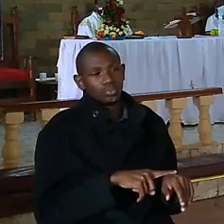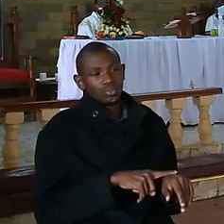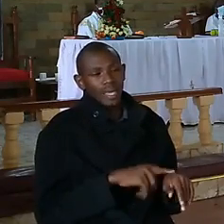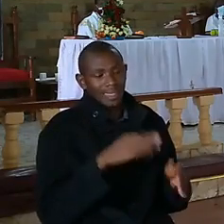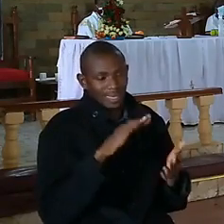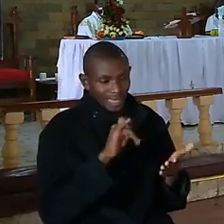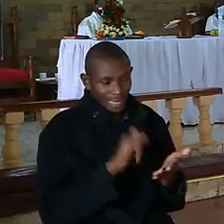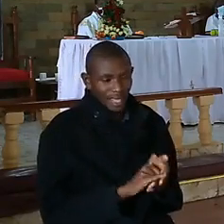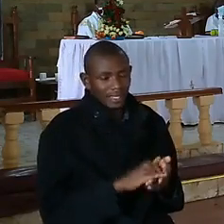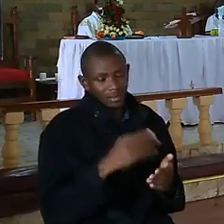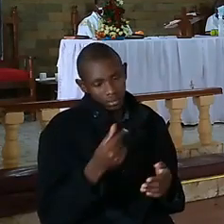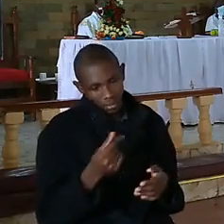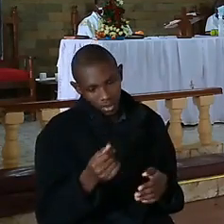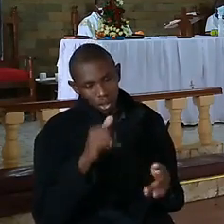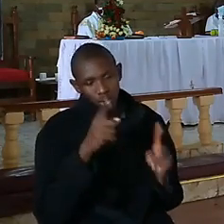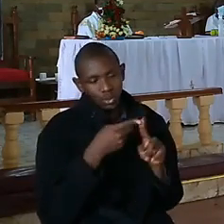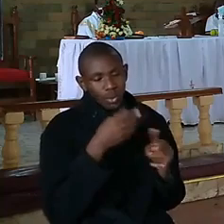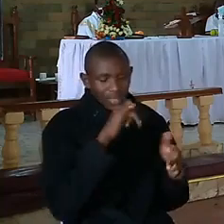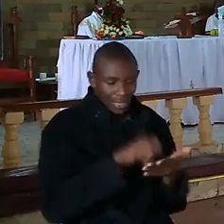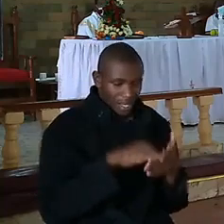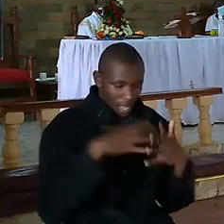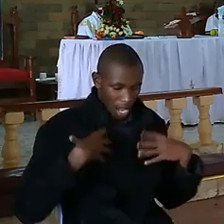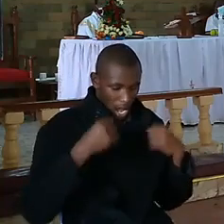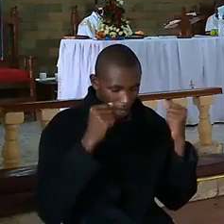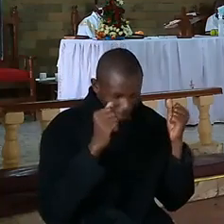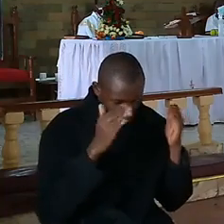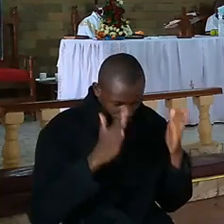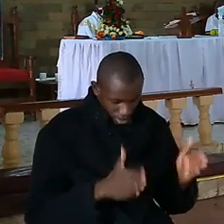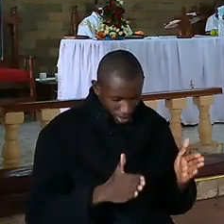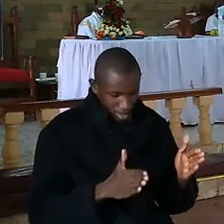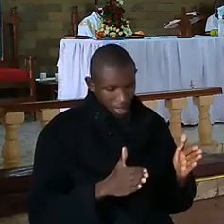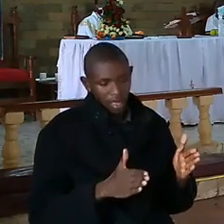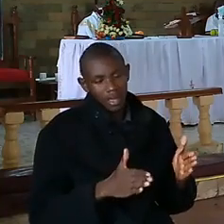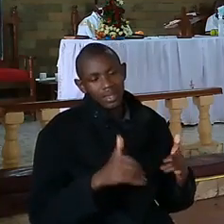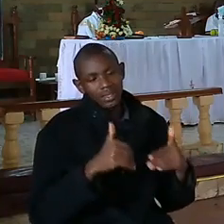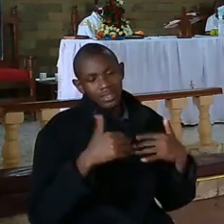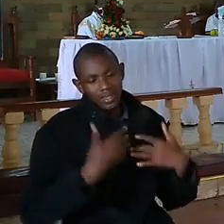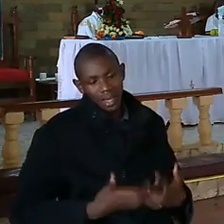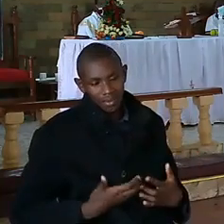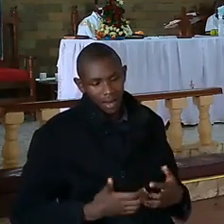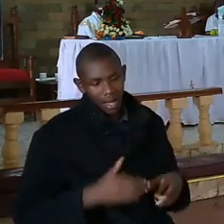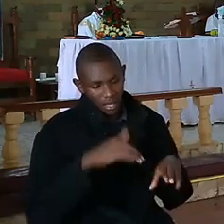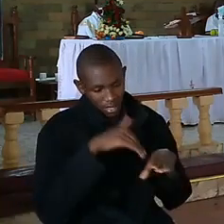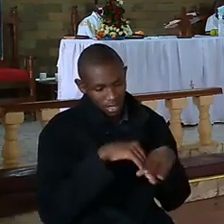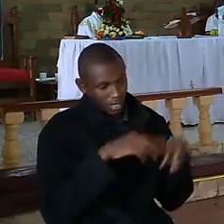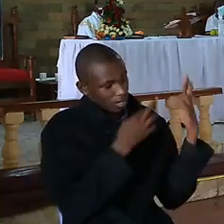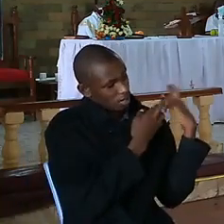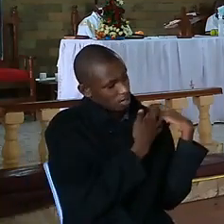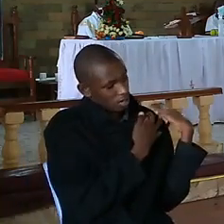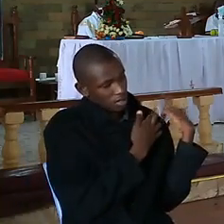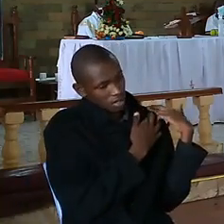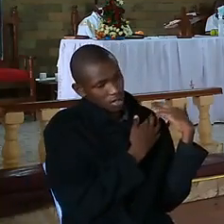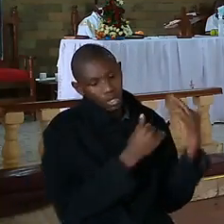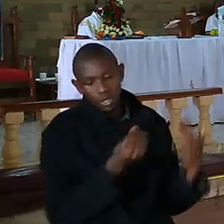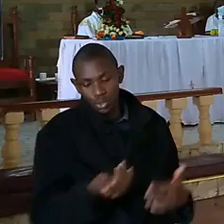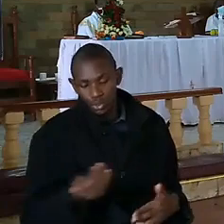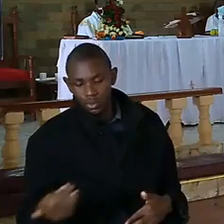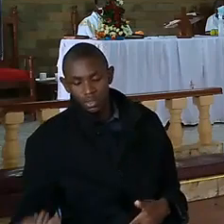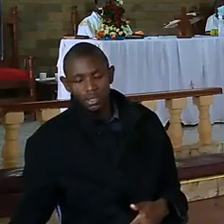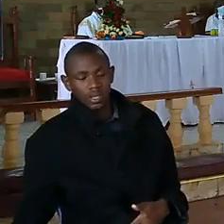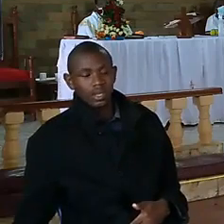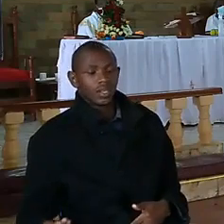financial crisis to that health matter ĩkoretwo ĩgĩtũthĩnia kũrĩ relationship ĩyo kũrĩ ciana icio